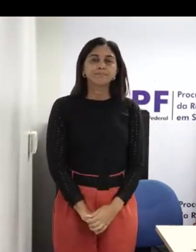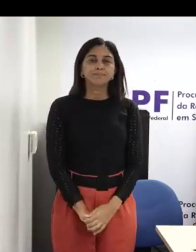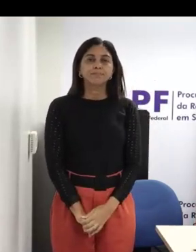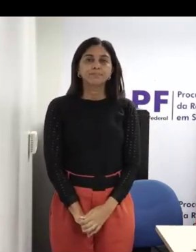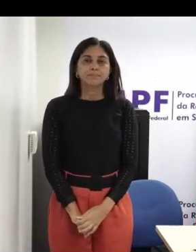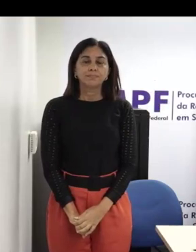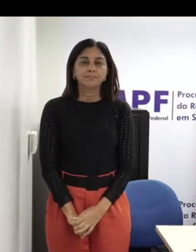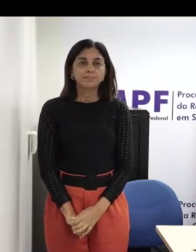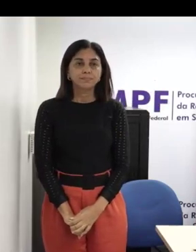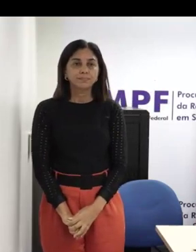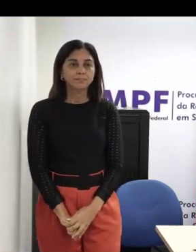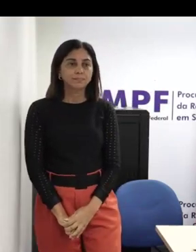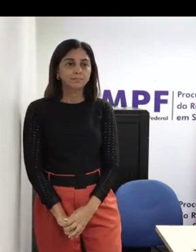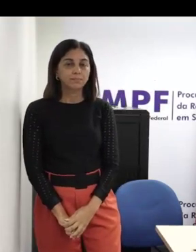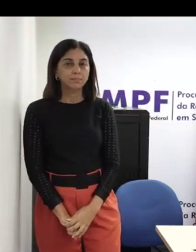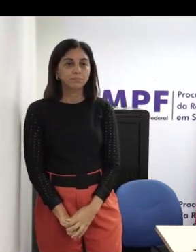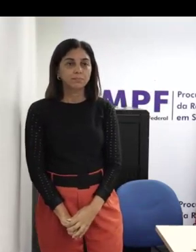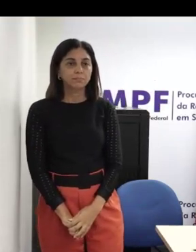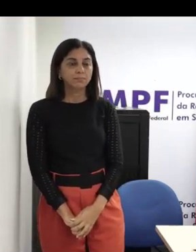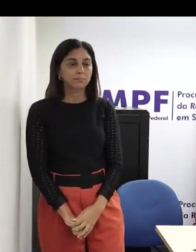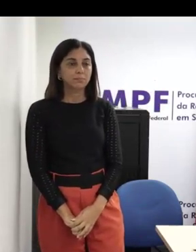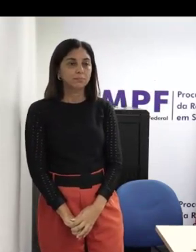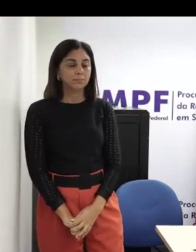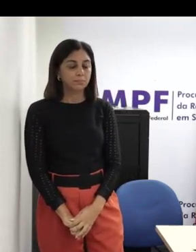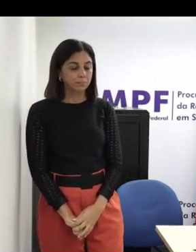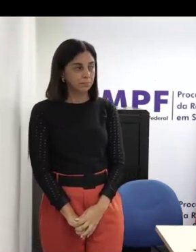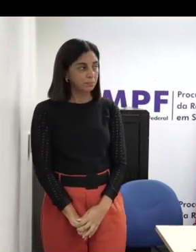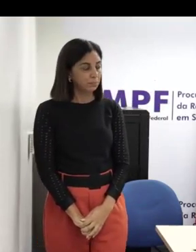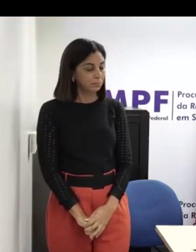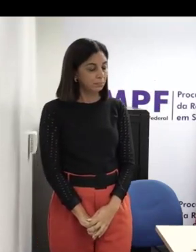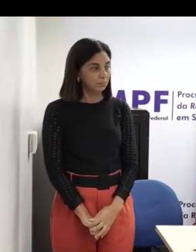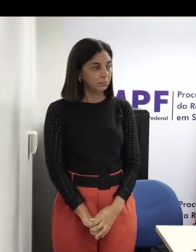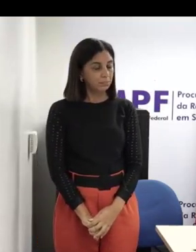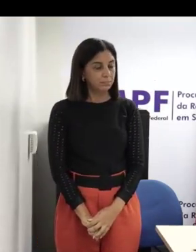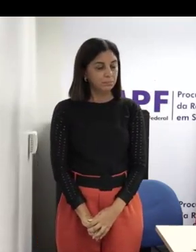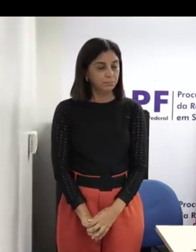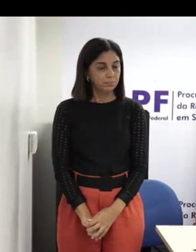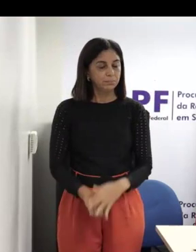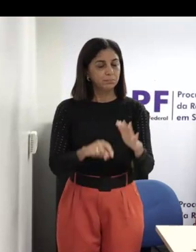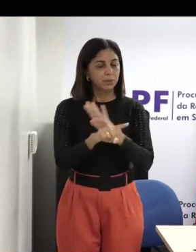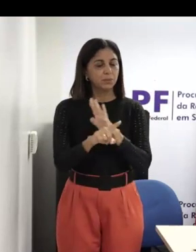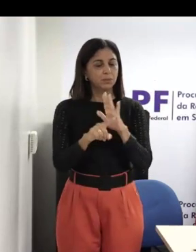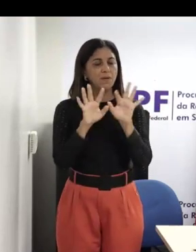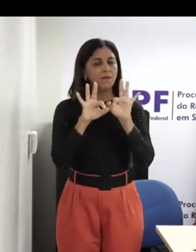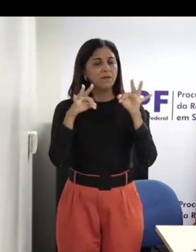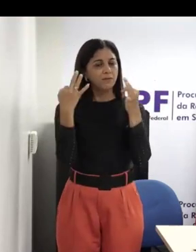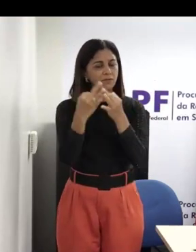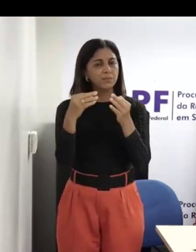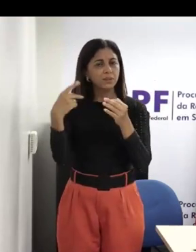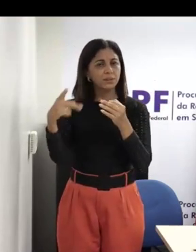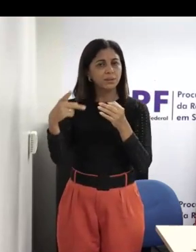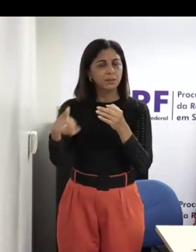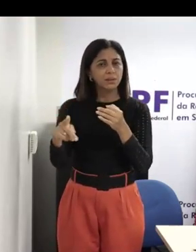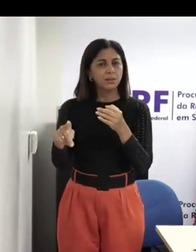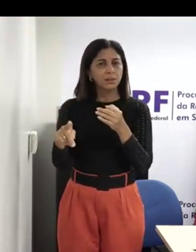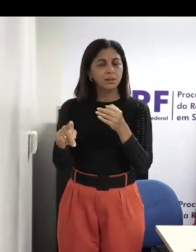relevante tem mais mais uma pergunta como ficam as famílias mais vulneráveis eh socialmente com as exigências